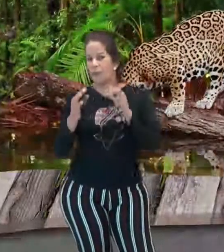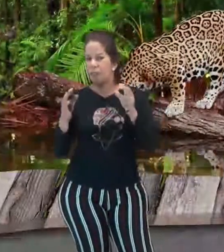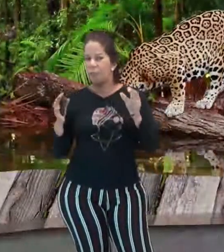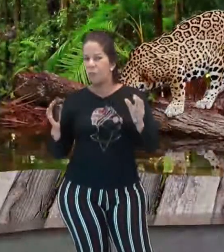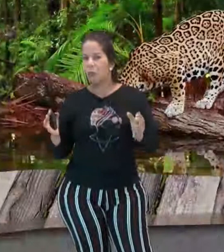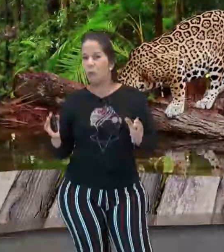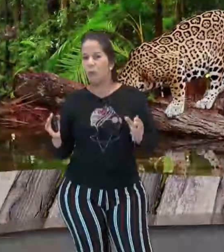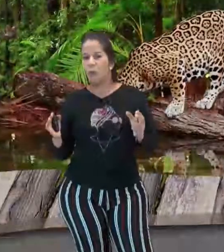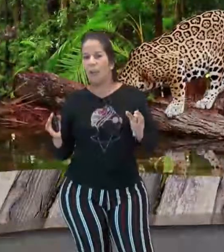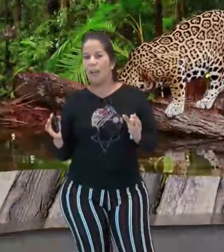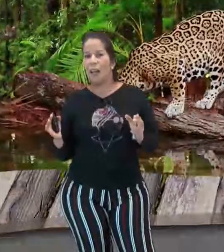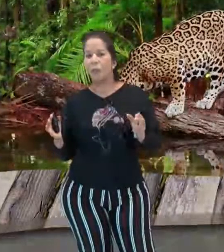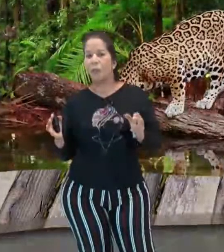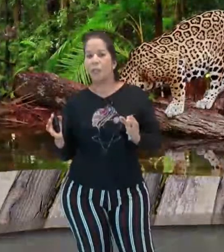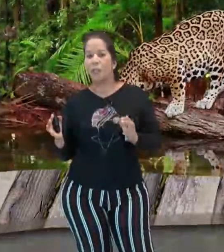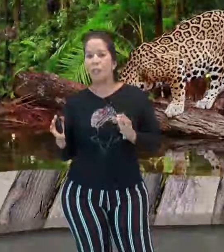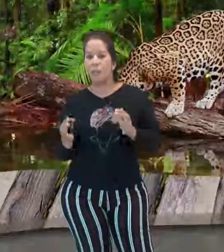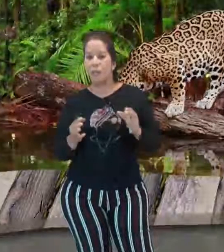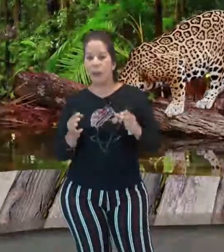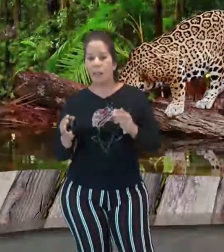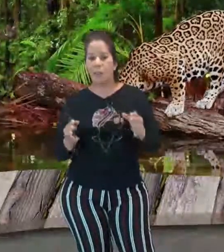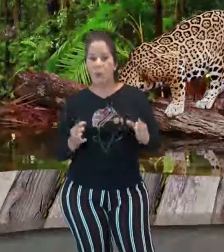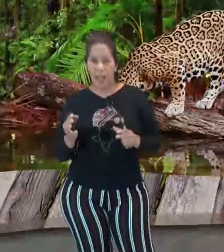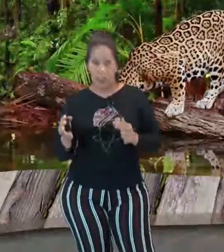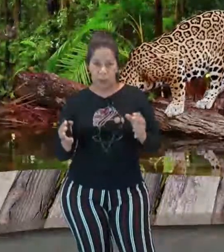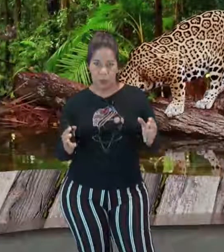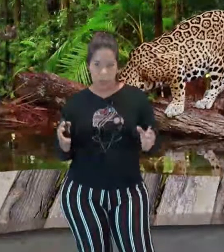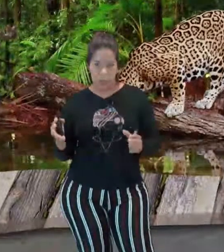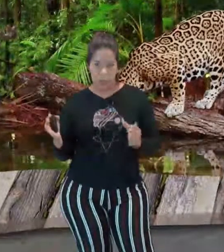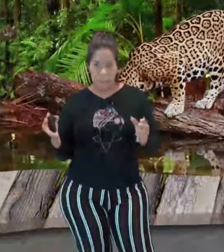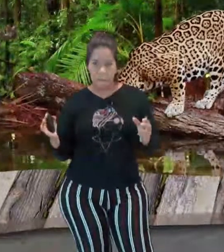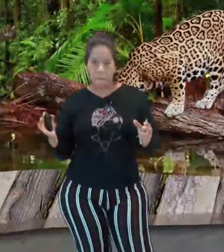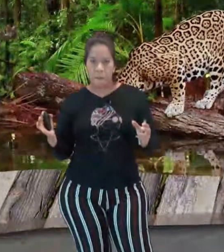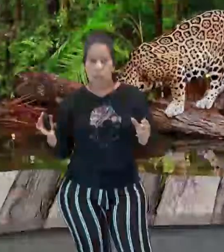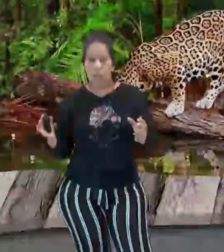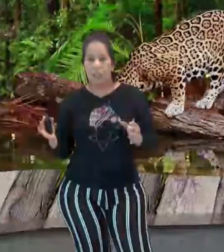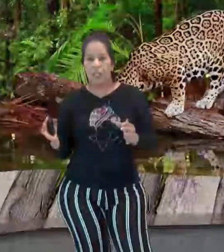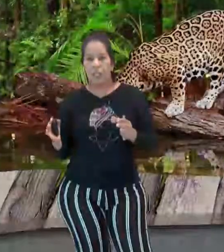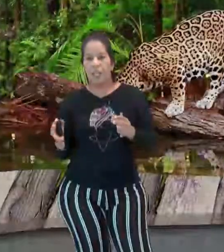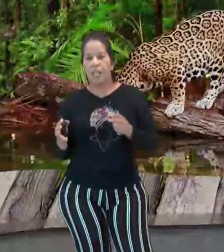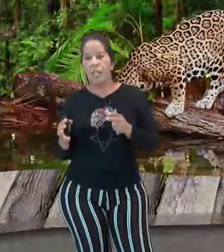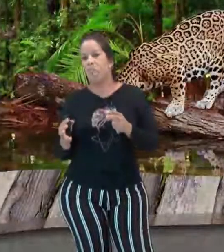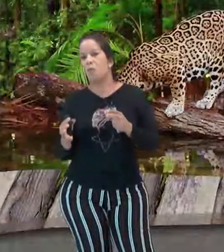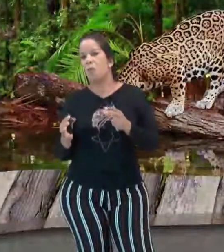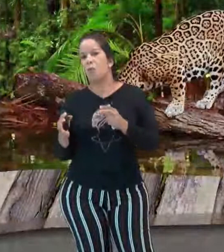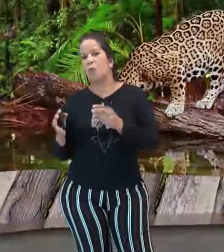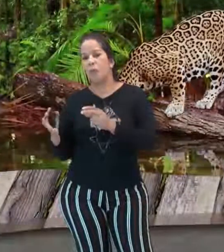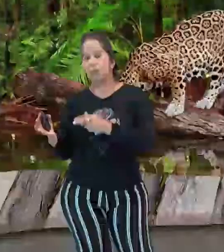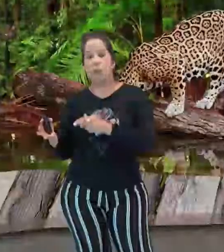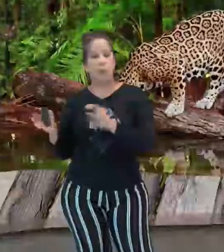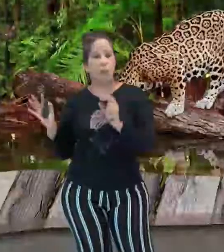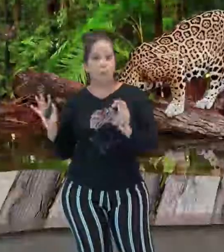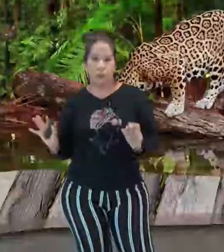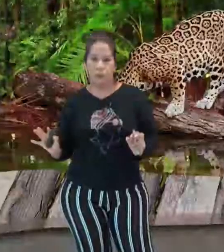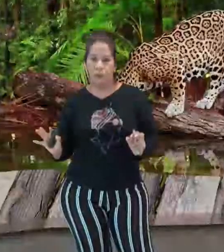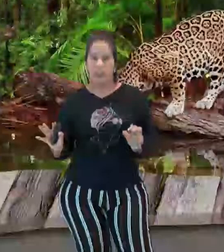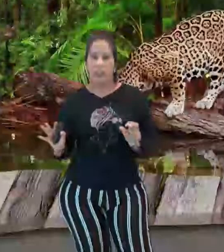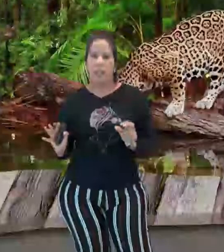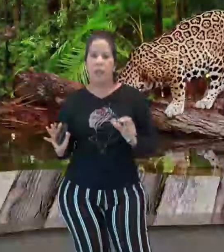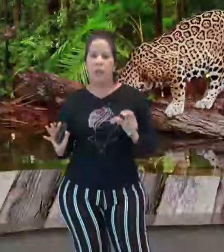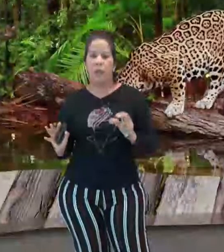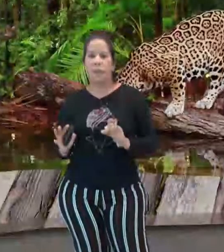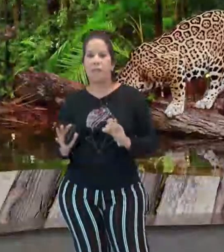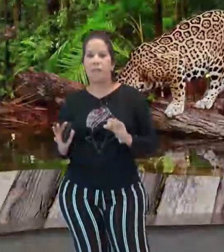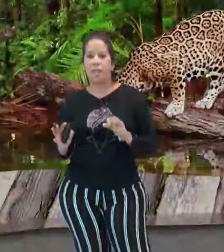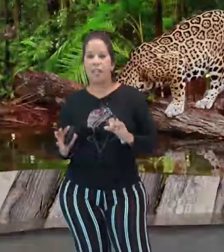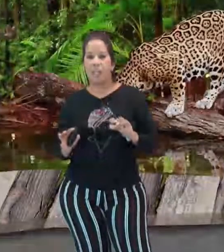pode observar isso muito, muito claro aí nos animais domésticos, né? Você tem aí os cachorrinhos,